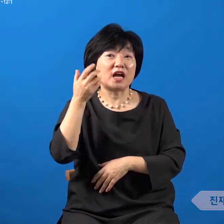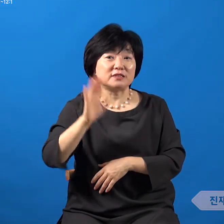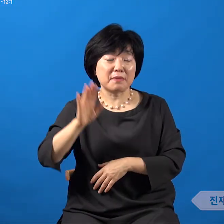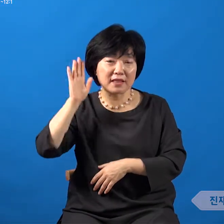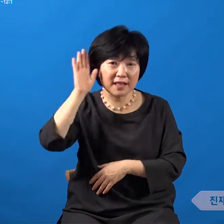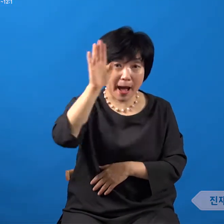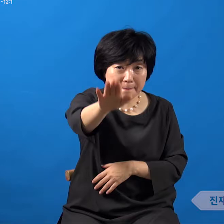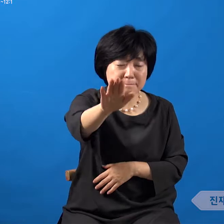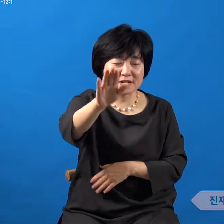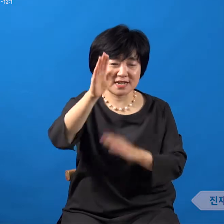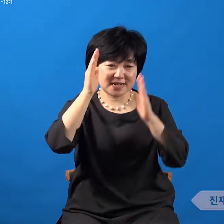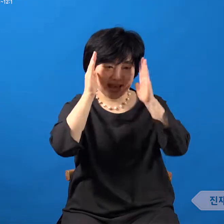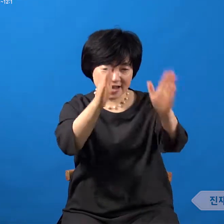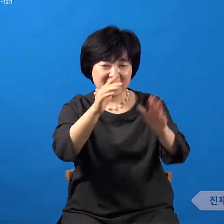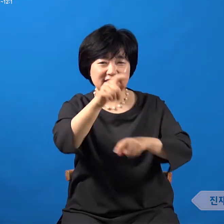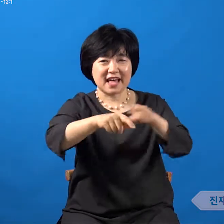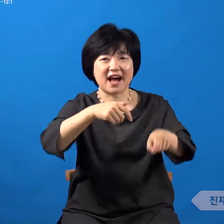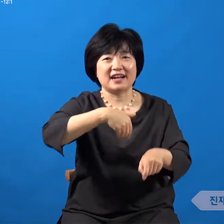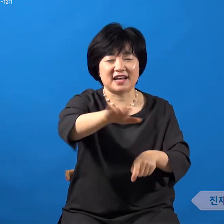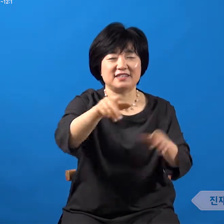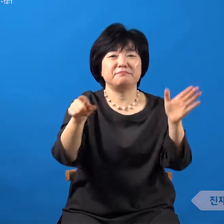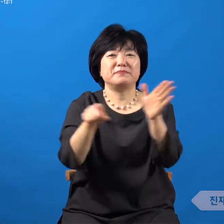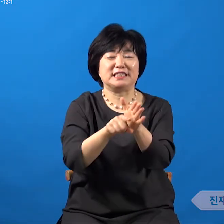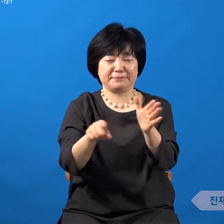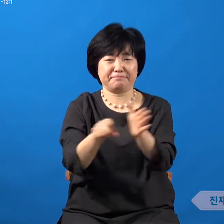못하지만 앞을 향해 나아가는